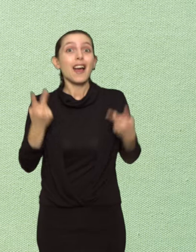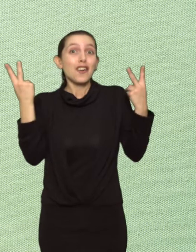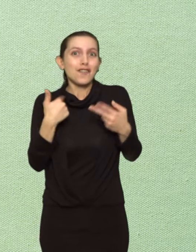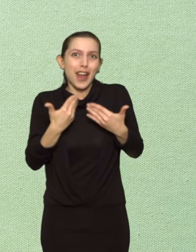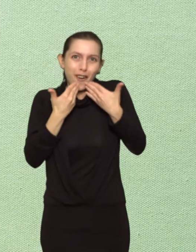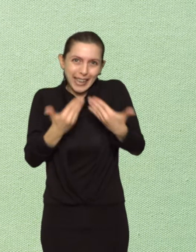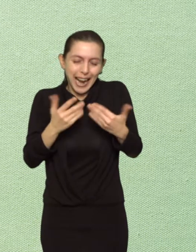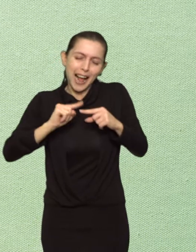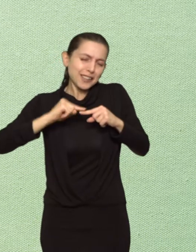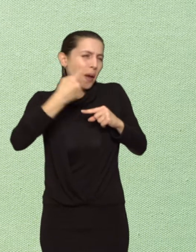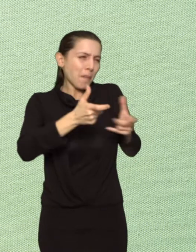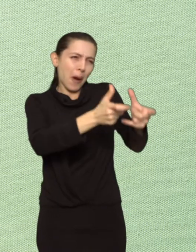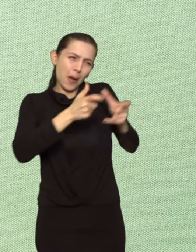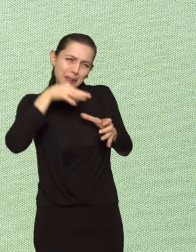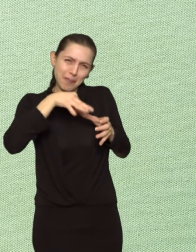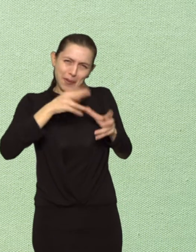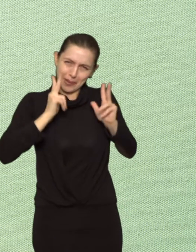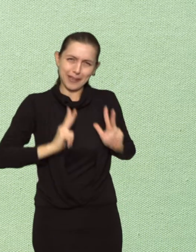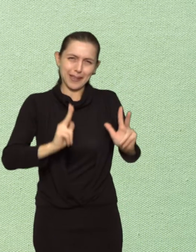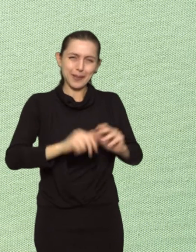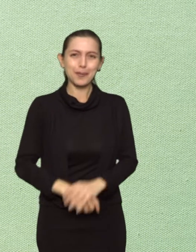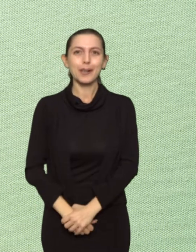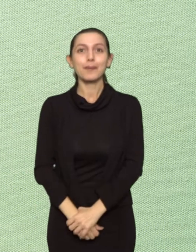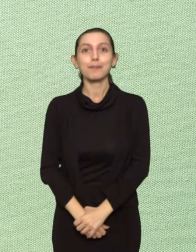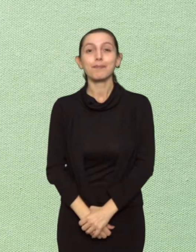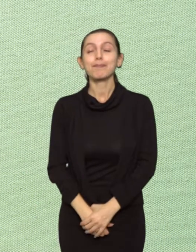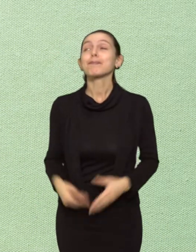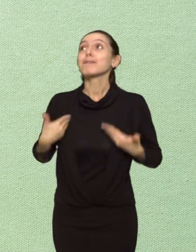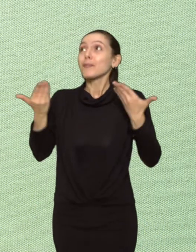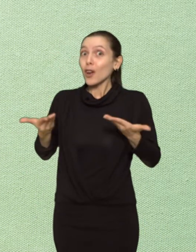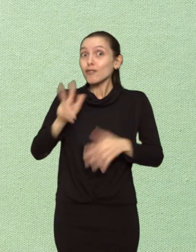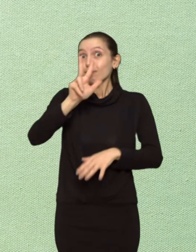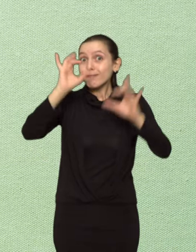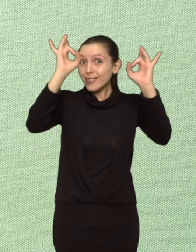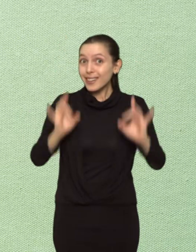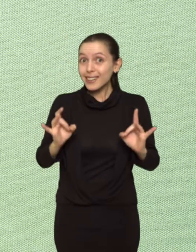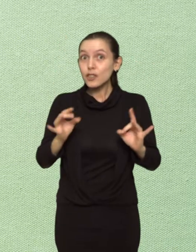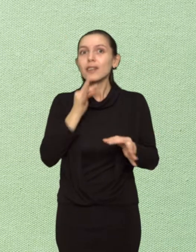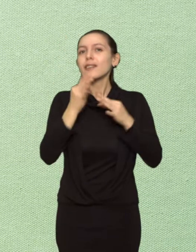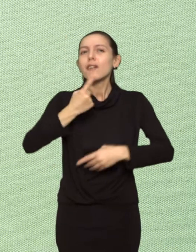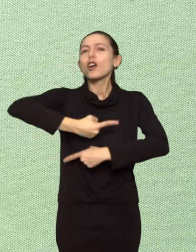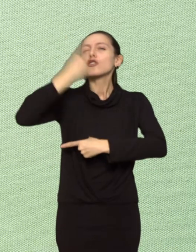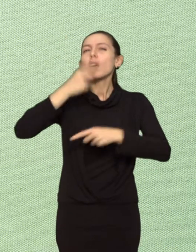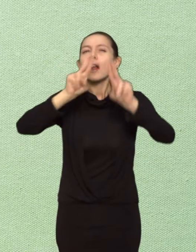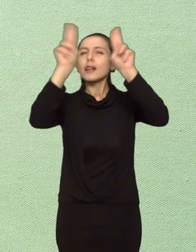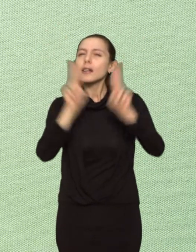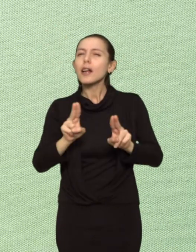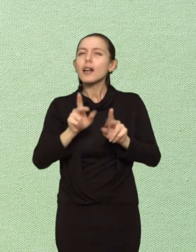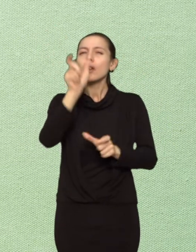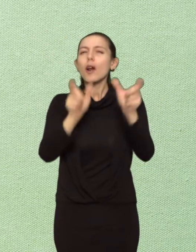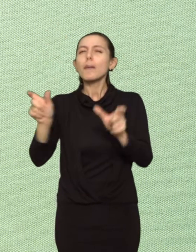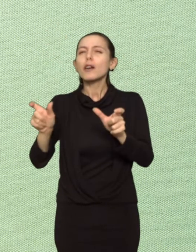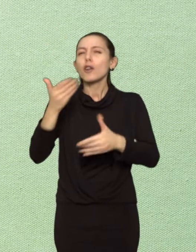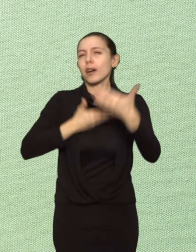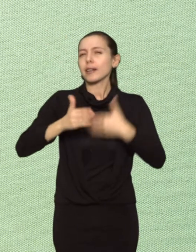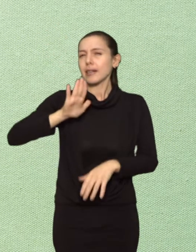Ringrazio, sarà per un'altra volta. E oggi è il 3 dicembre. Giornata internazionale delle persone